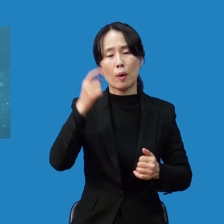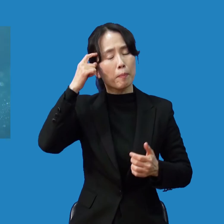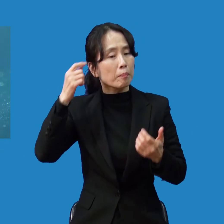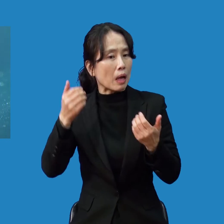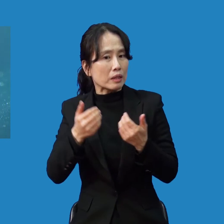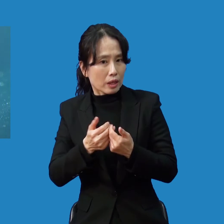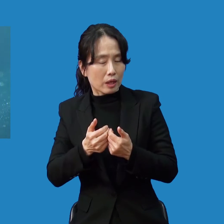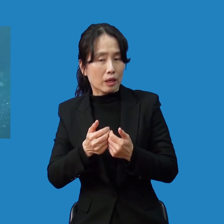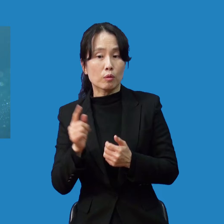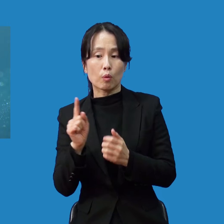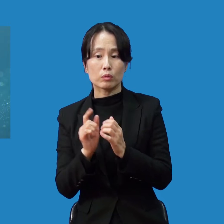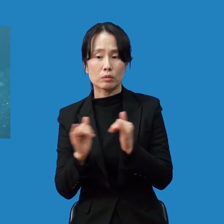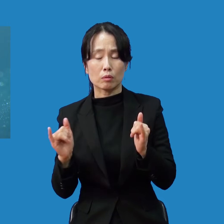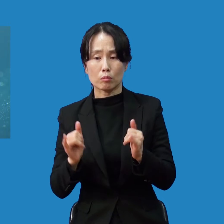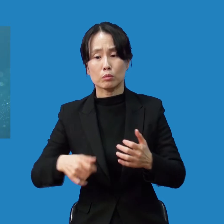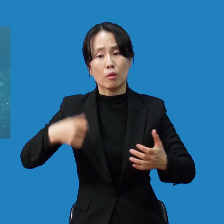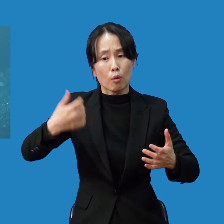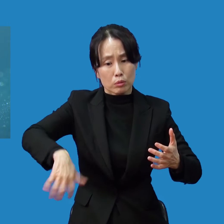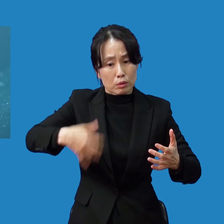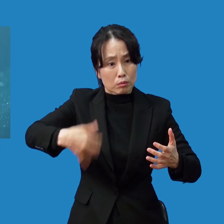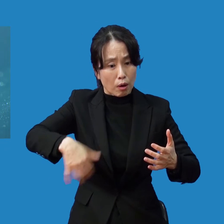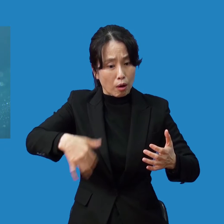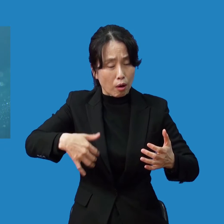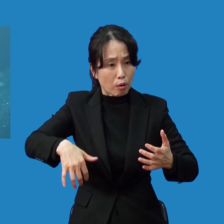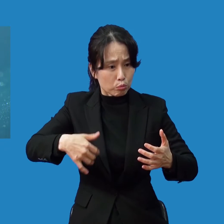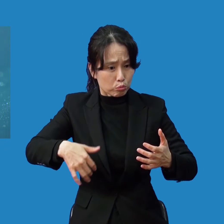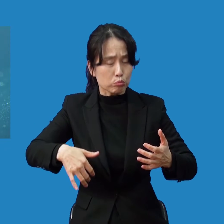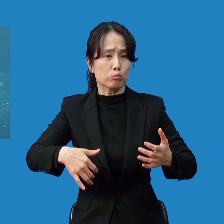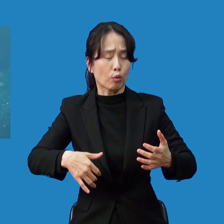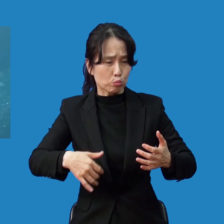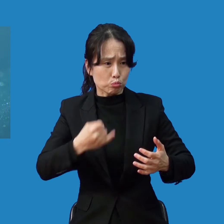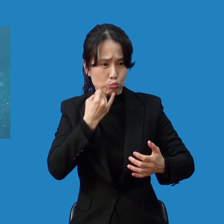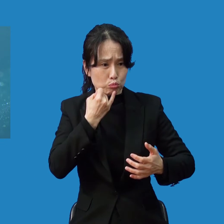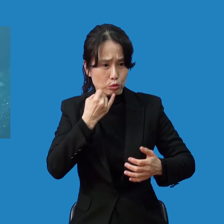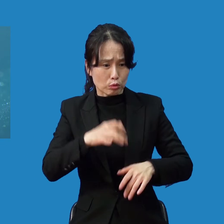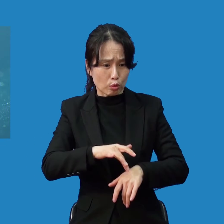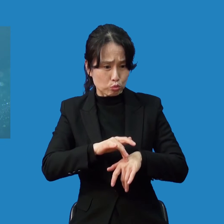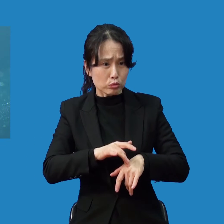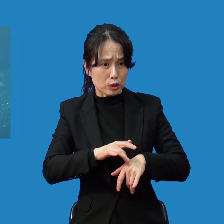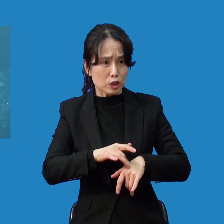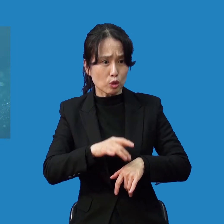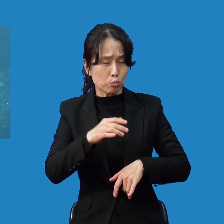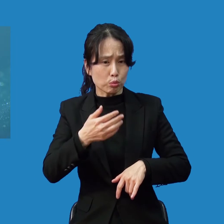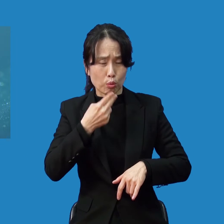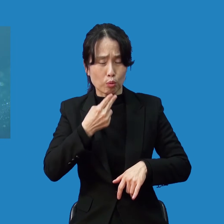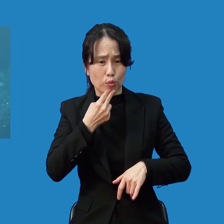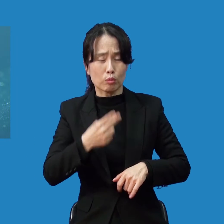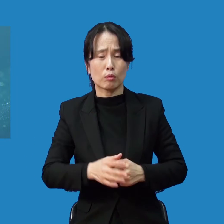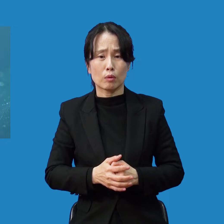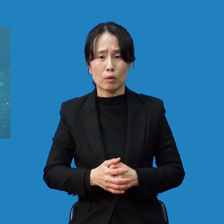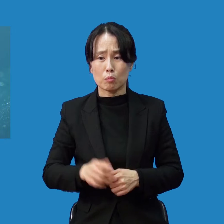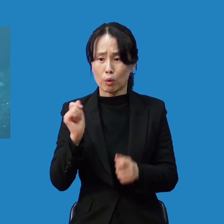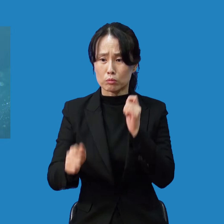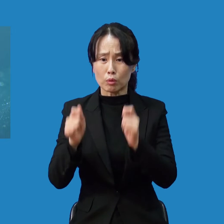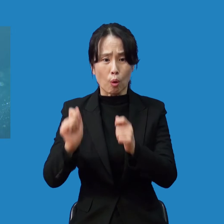어떤 사람은 기타에 마귀가 붙어있냐, 드럼에 귀신이 붙어있냐, 그런 것도 아닌데